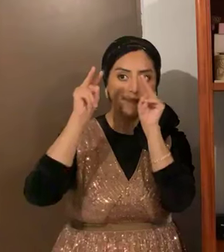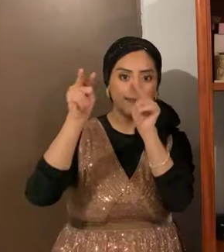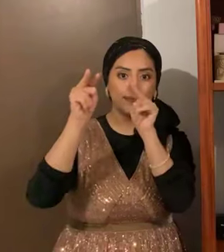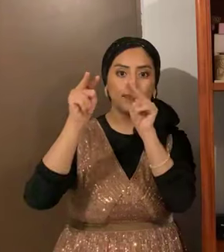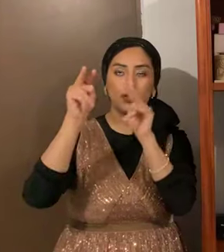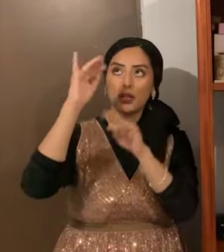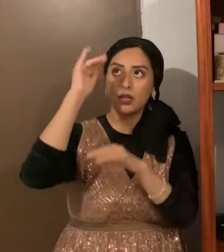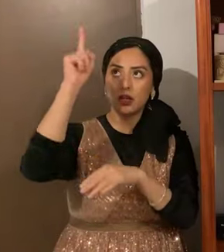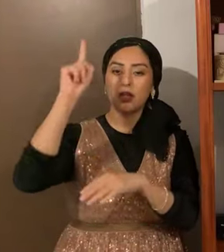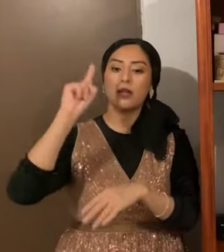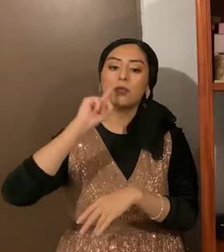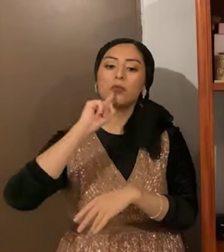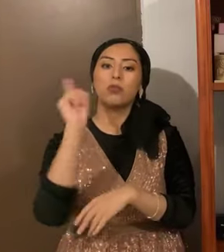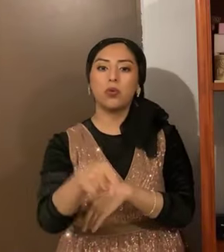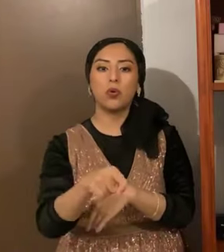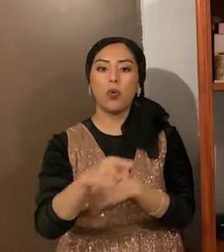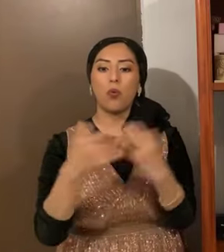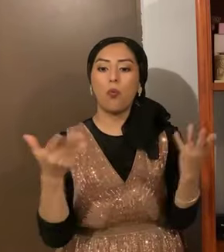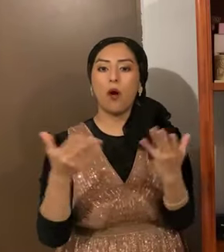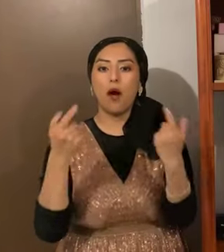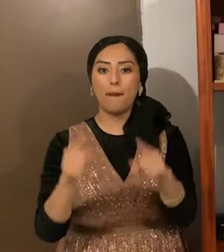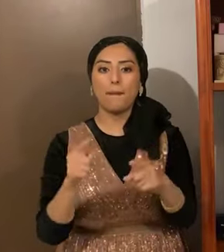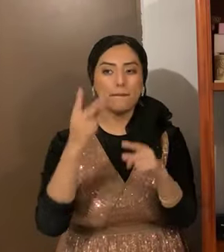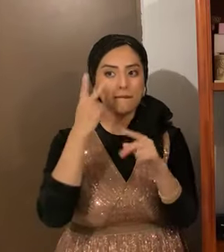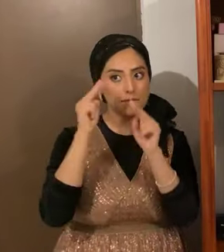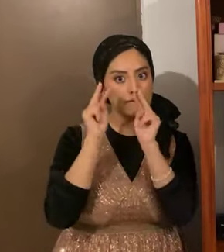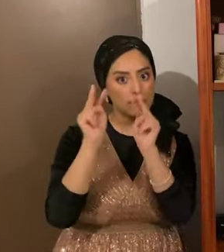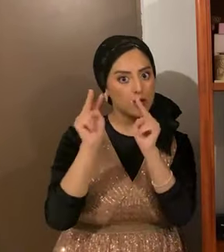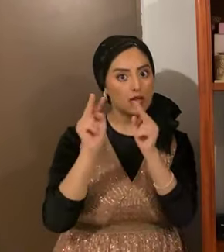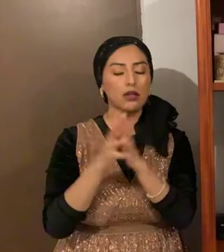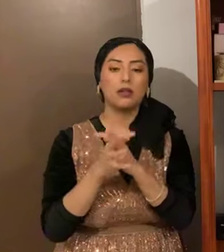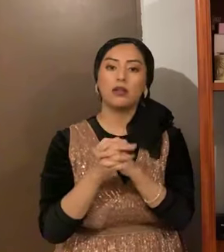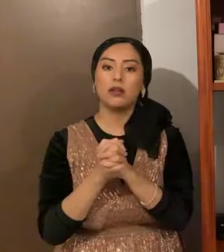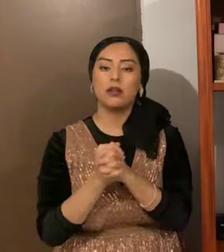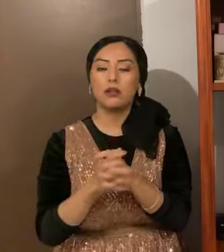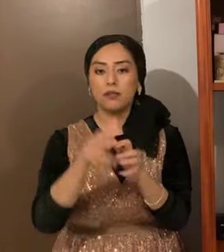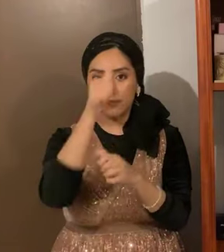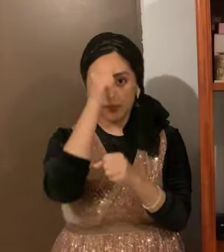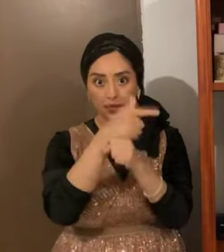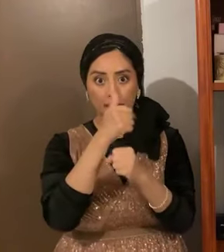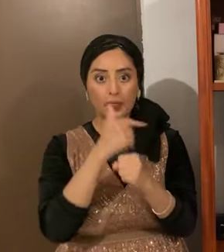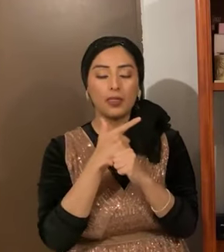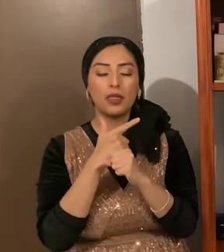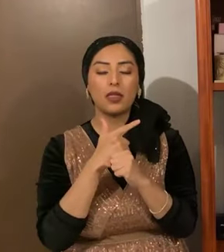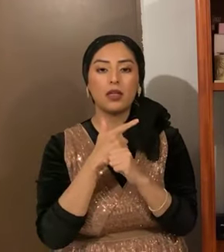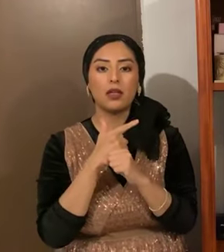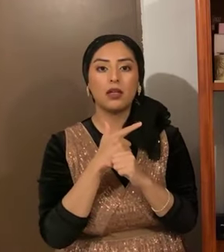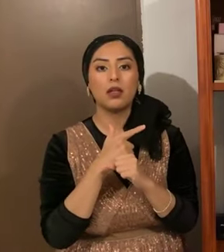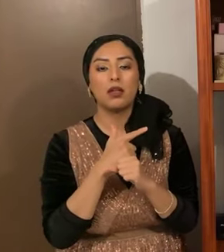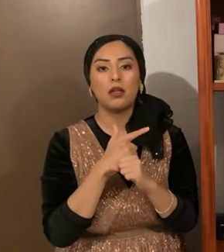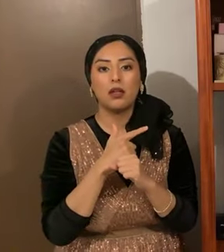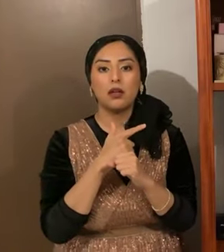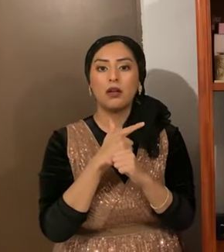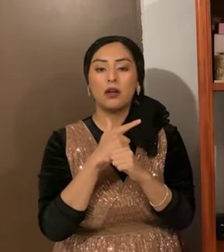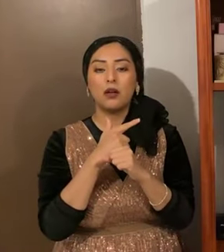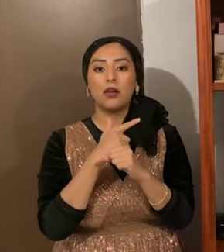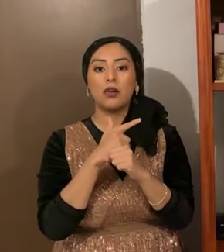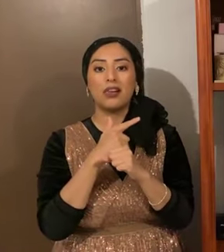2020 y hasta la fecha. Hermanos, estamos a nada de que nuestro gran